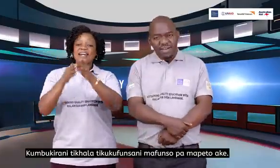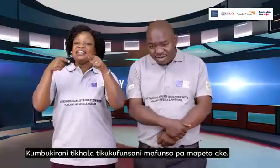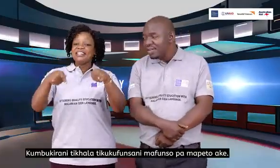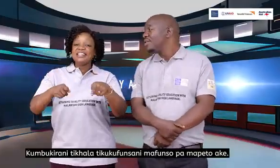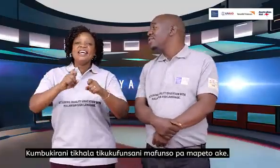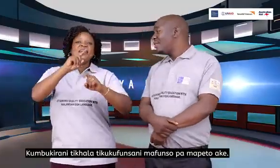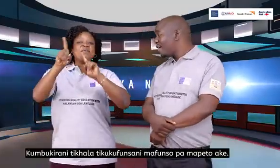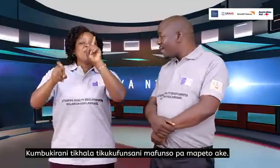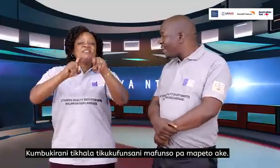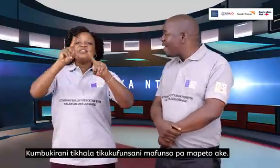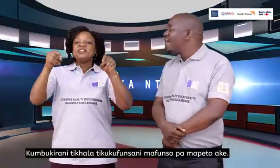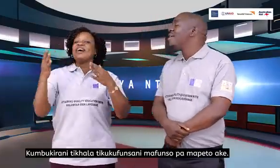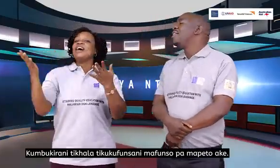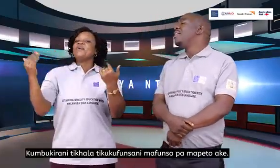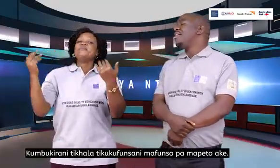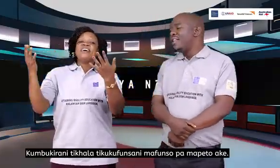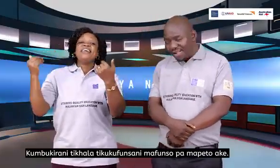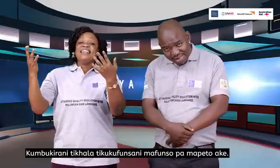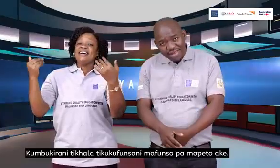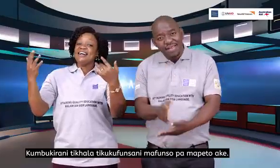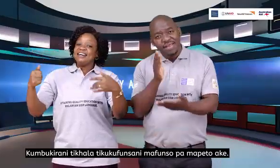Kumbukirani tikhala tikukufunsani mafunso pa mapeto ake.